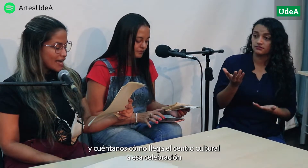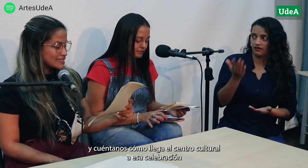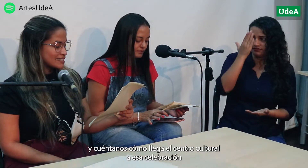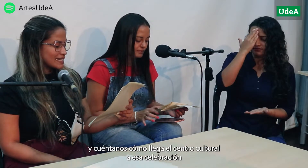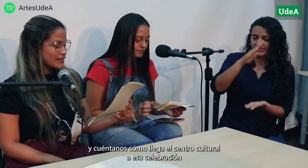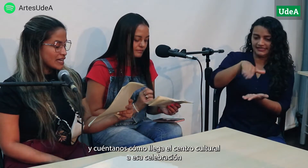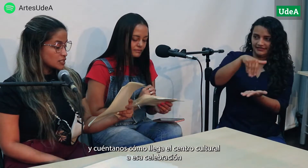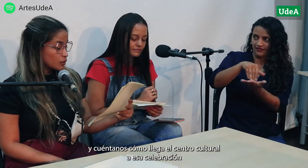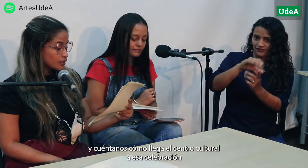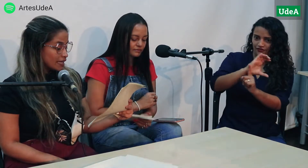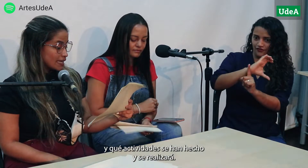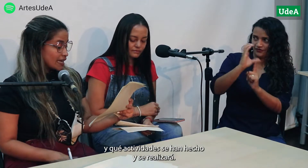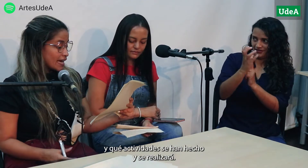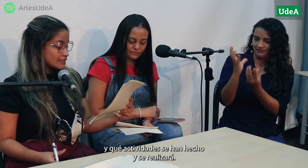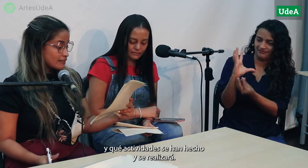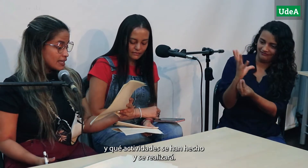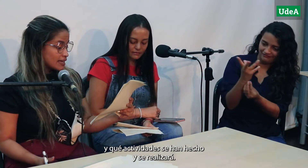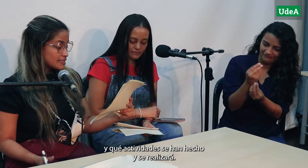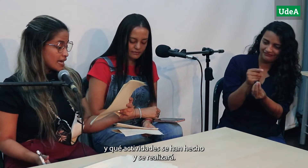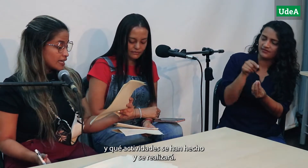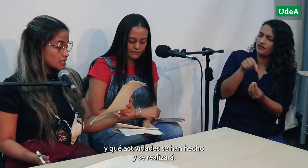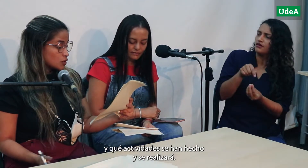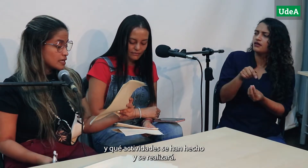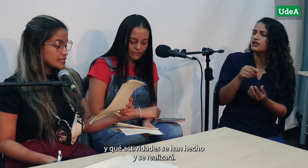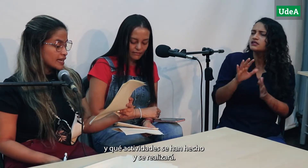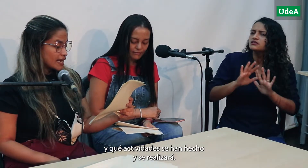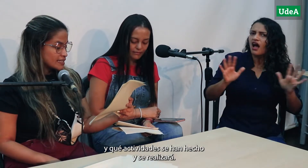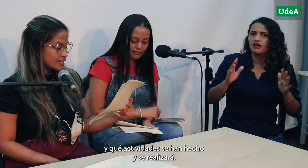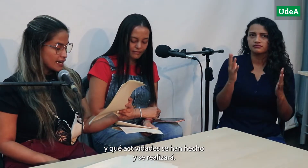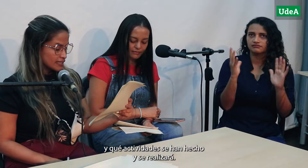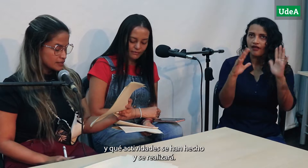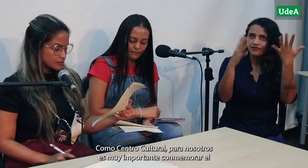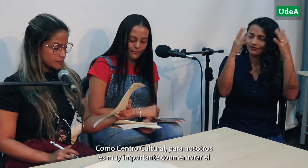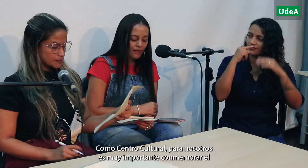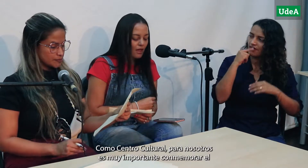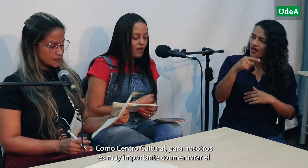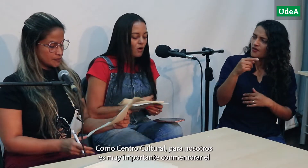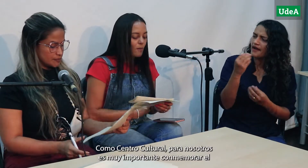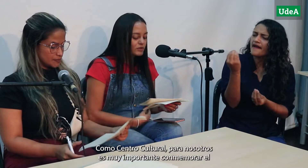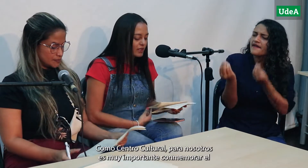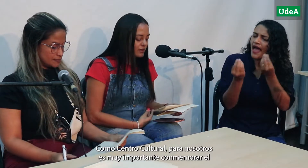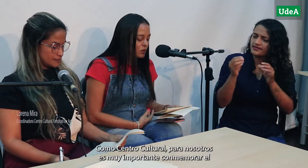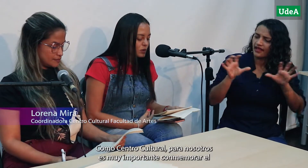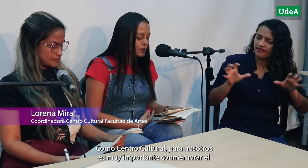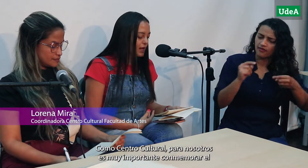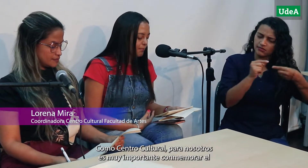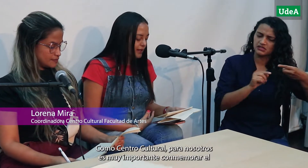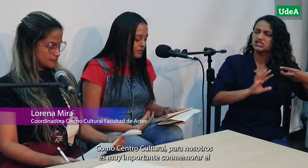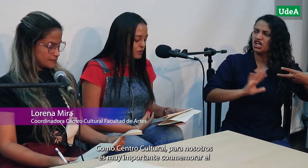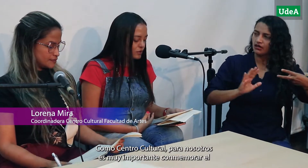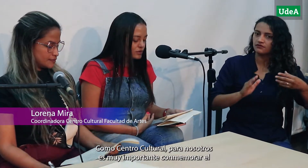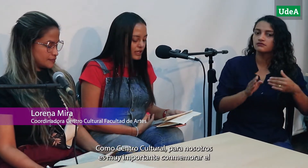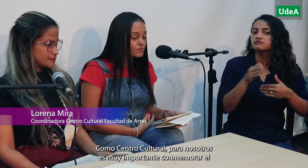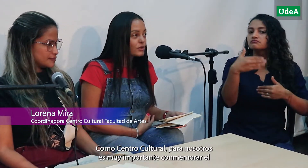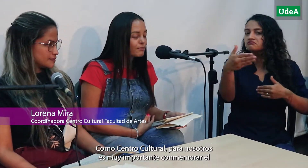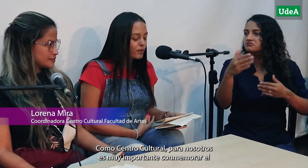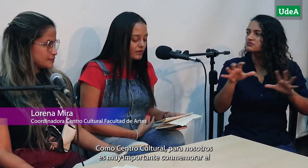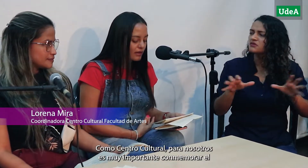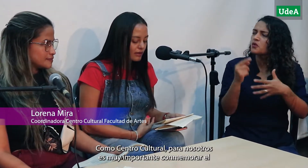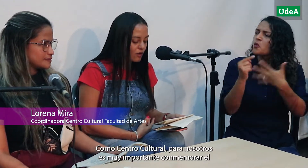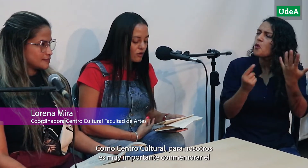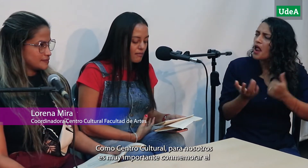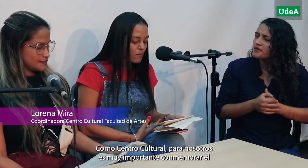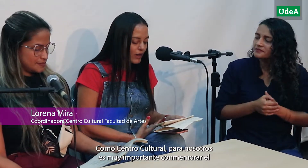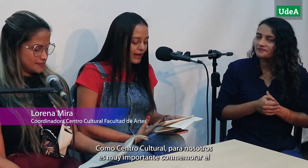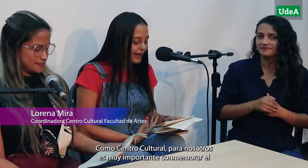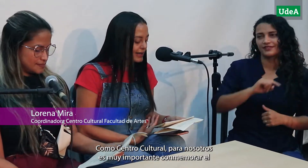Cultural a esta celebración y qué actividades se han hecho y se realizarán. Como Centro Cultural, para nosotros es muy